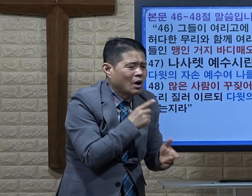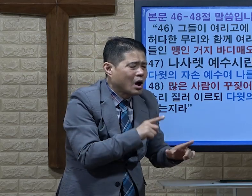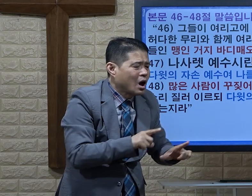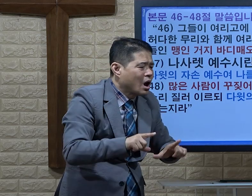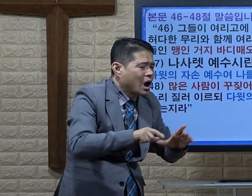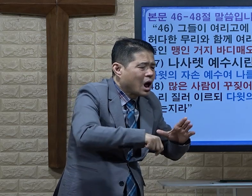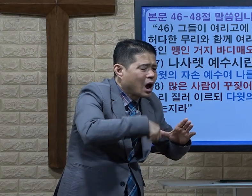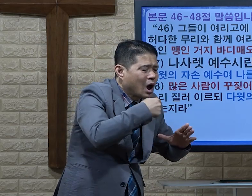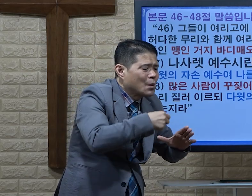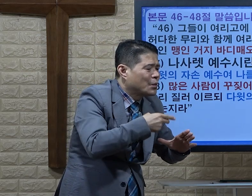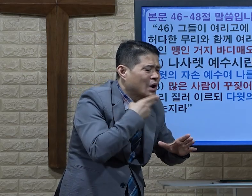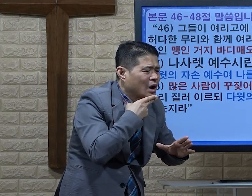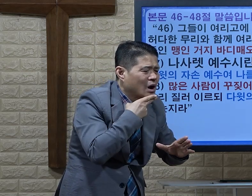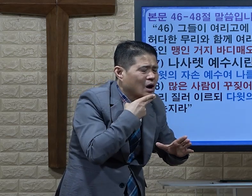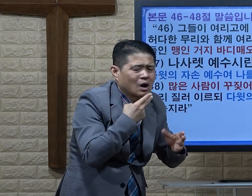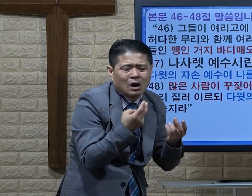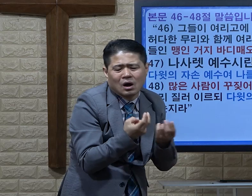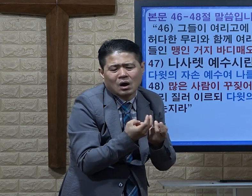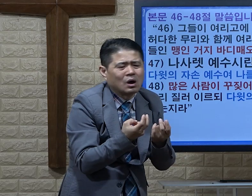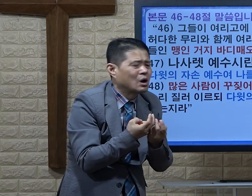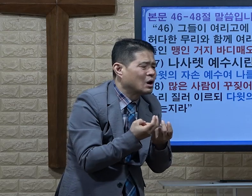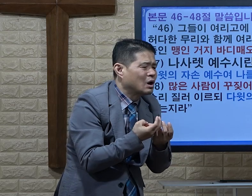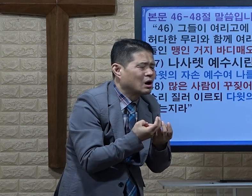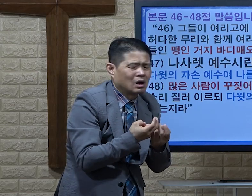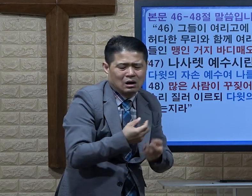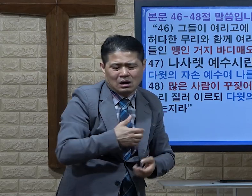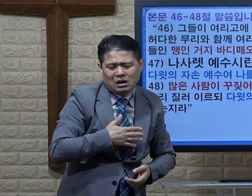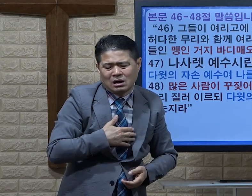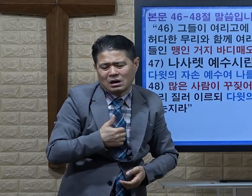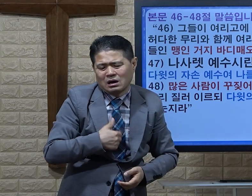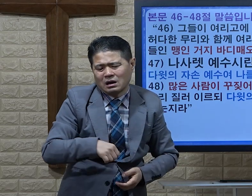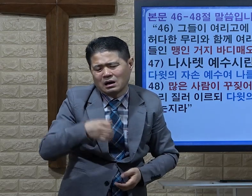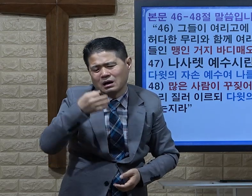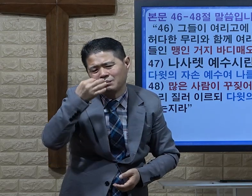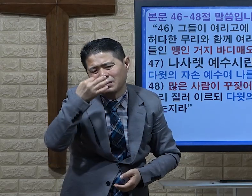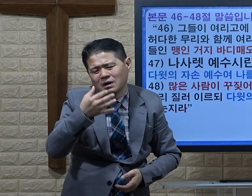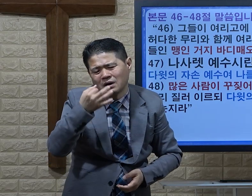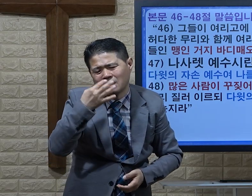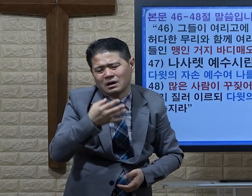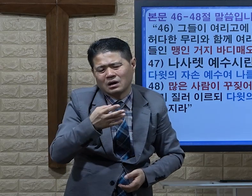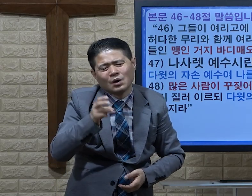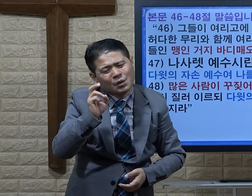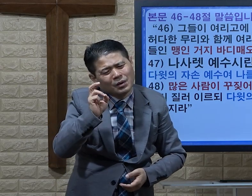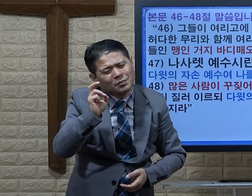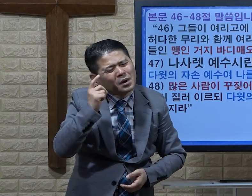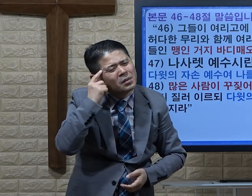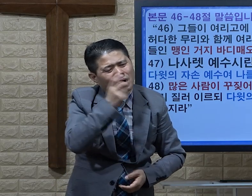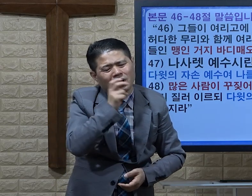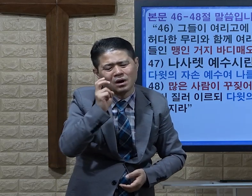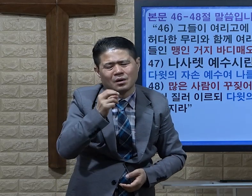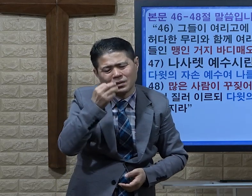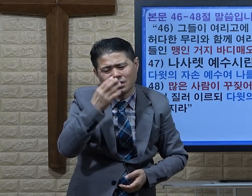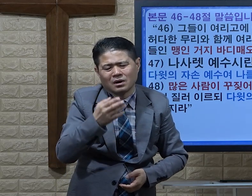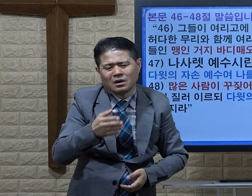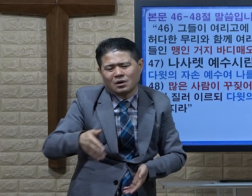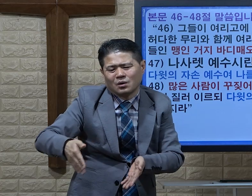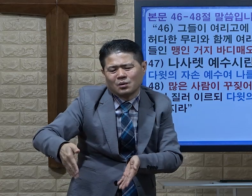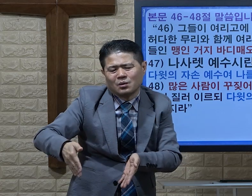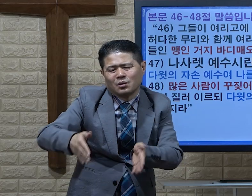없고 하루치 일용할 양식도 없는 채 자신의 아들이 너무 힘들어서 생활했을